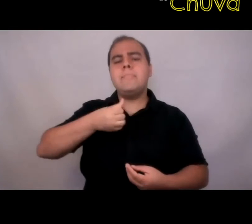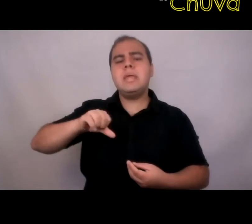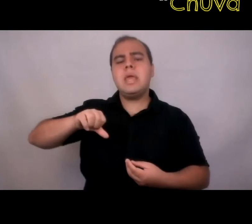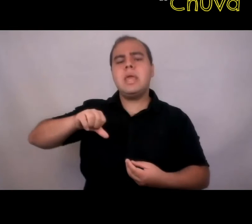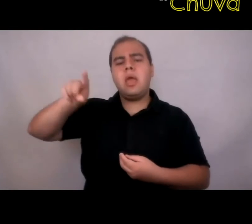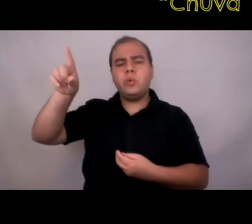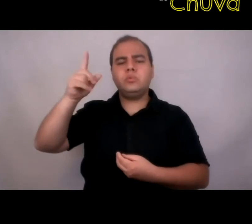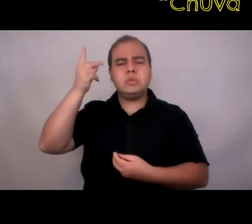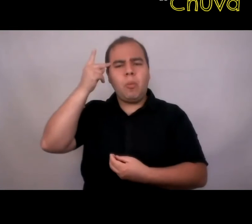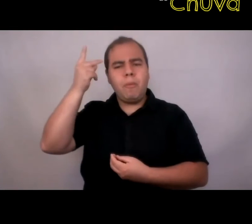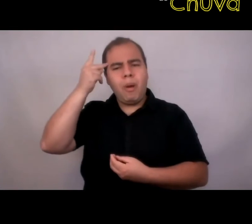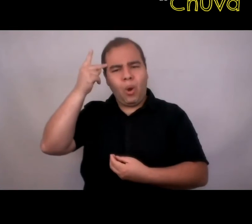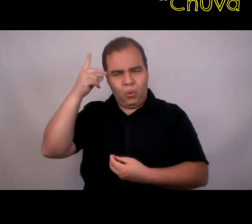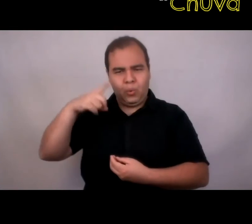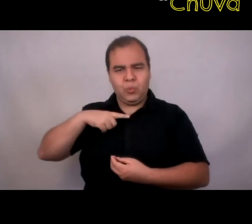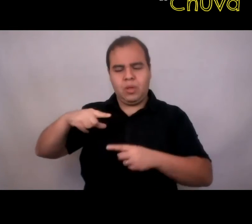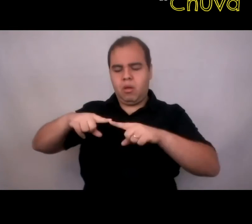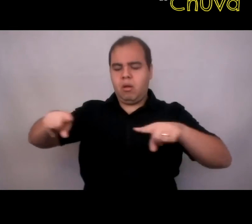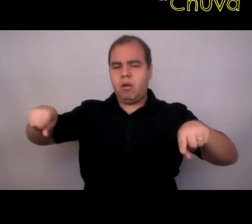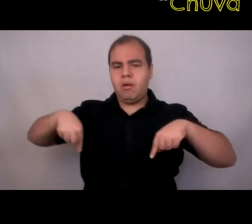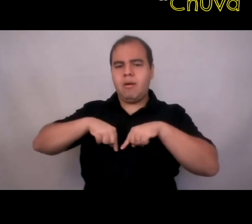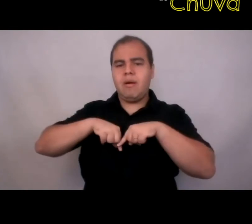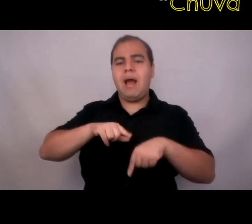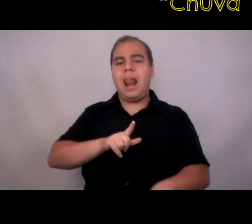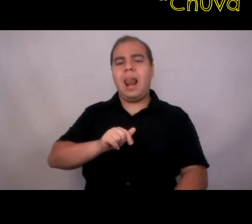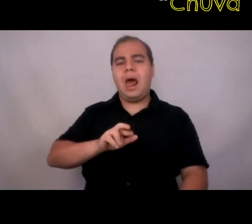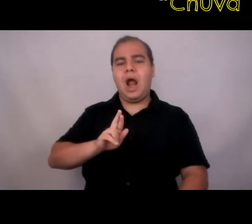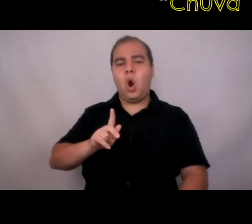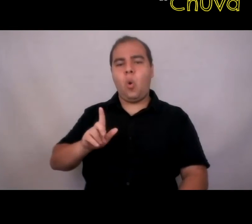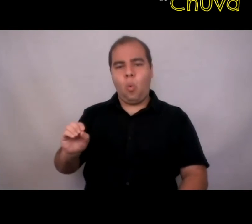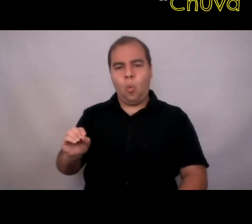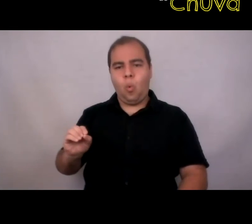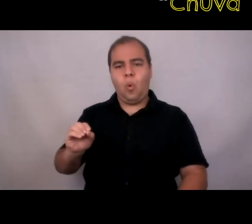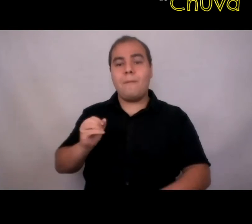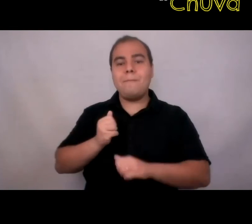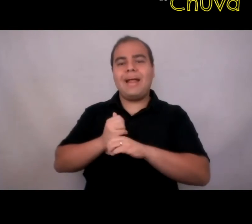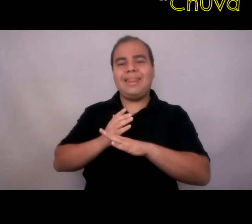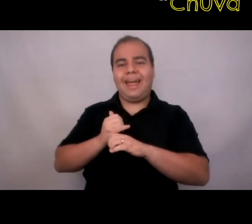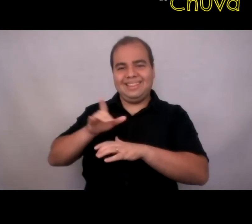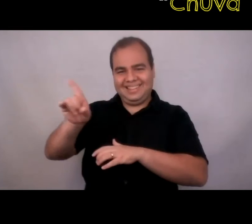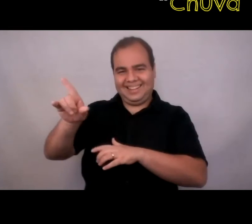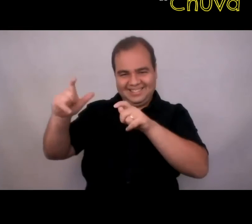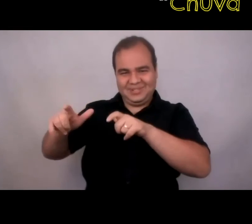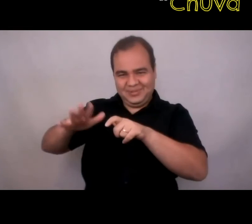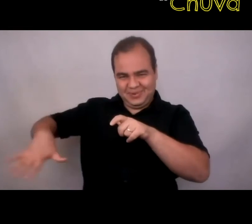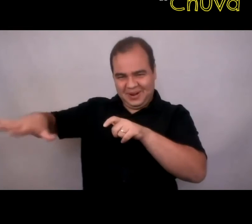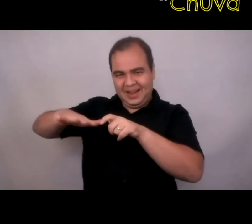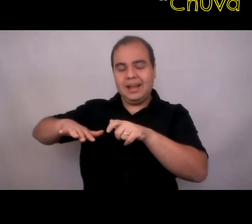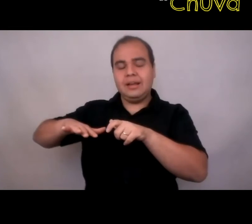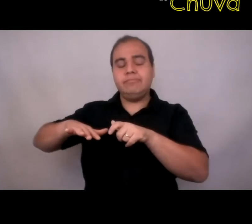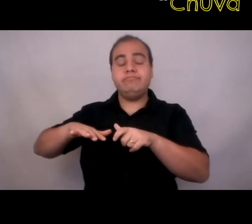Primeiro, retém a poluição de água difusa e pontual? Sim. Que bom que você trouxe essa questão.